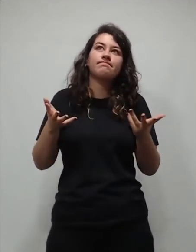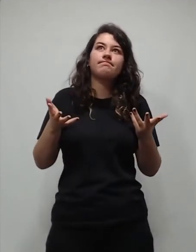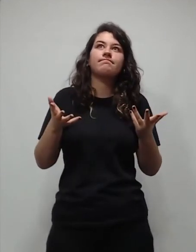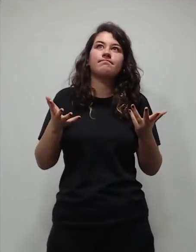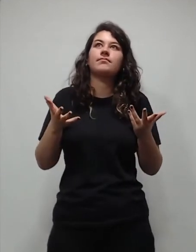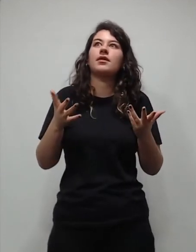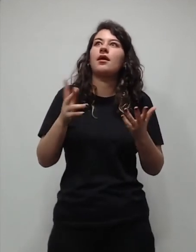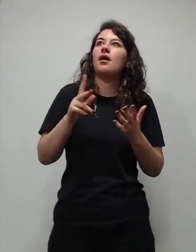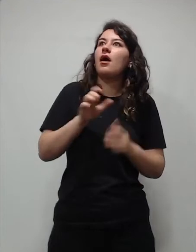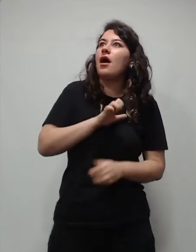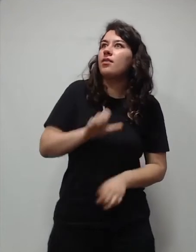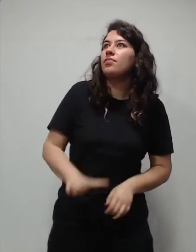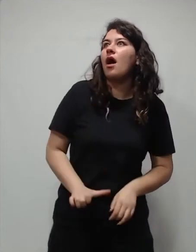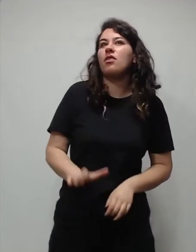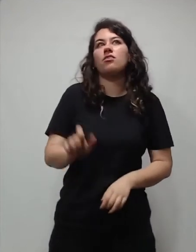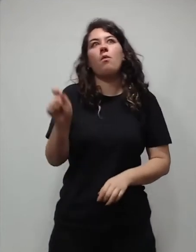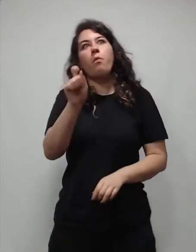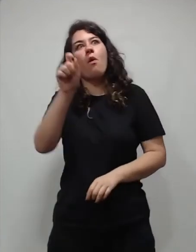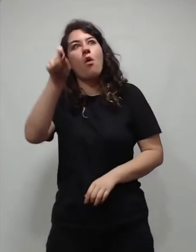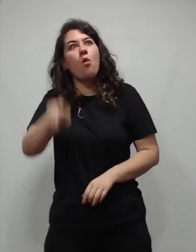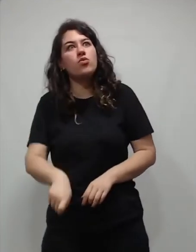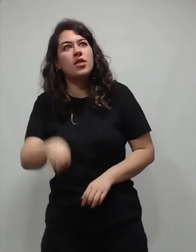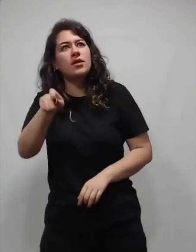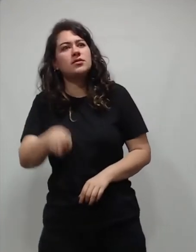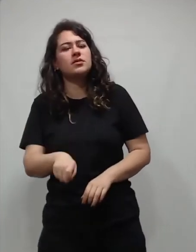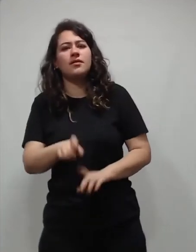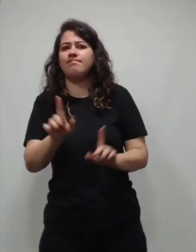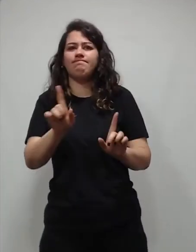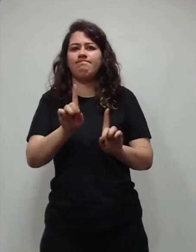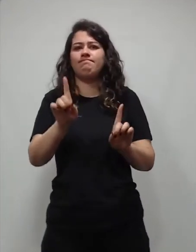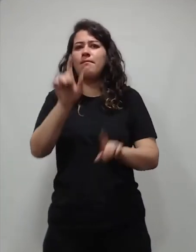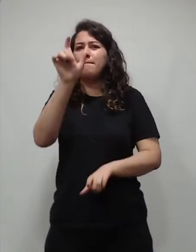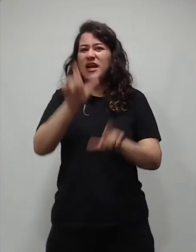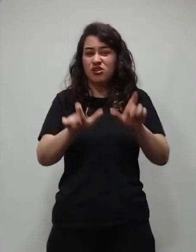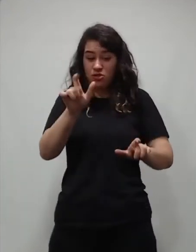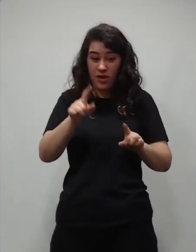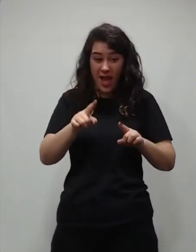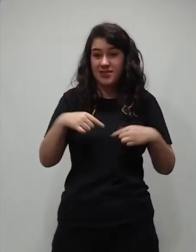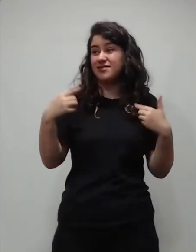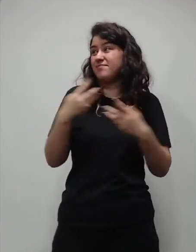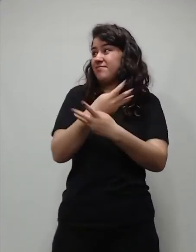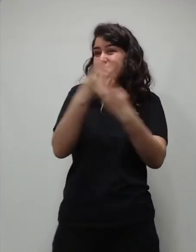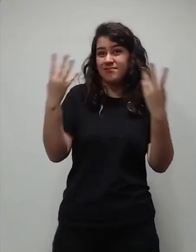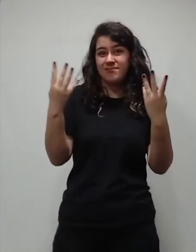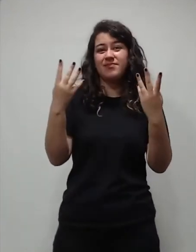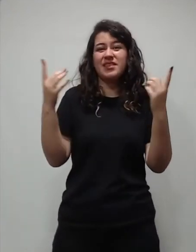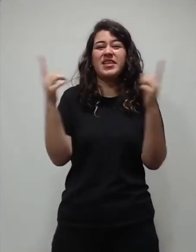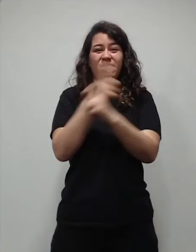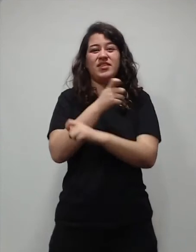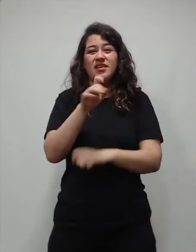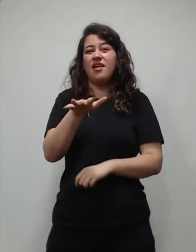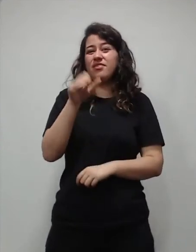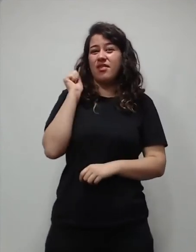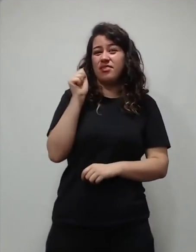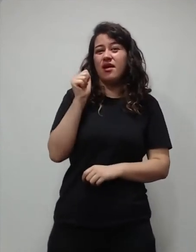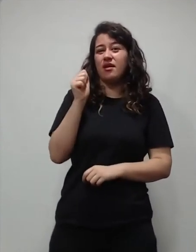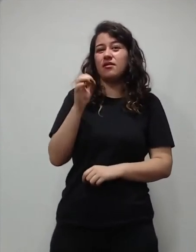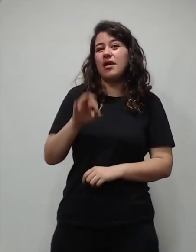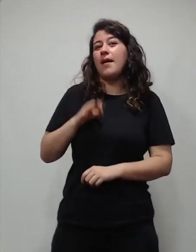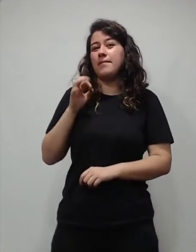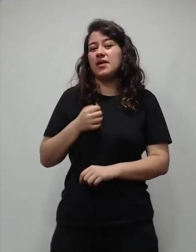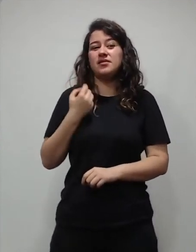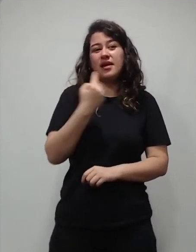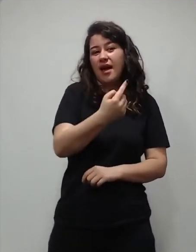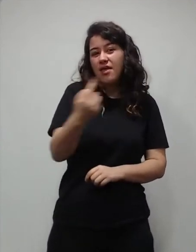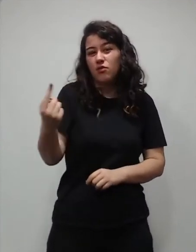lo público, la justicia y demás. Las personas no entendemos, nos cuesta mucho entender estas